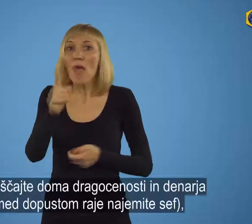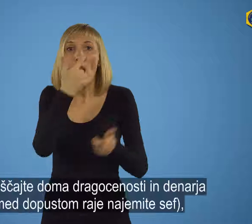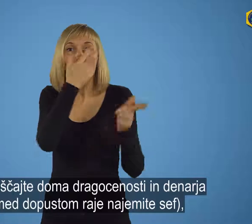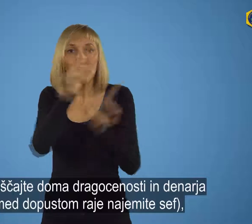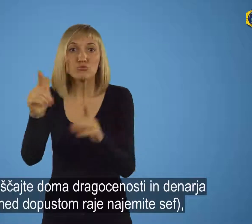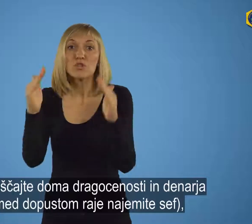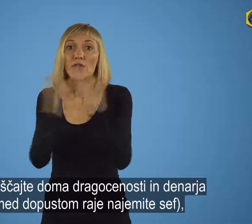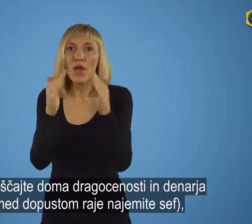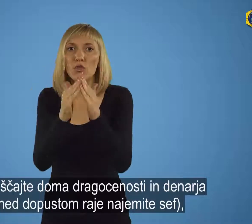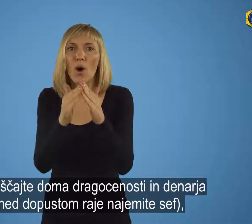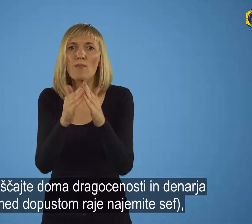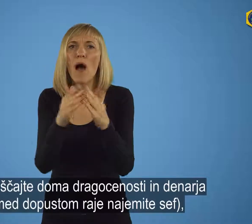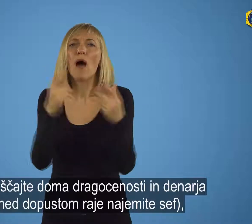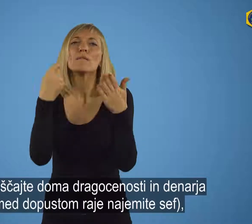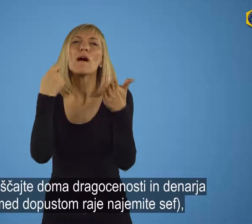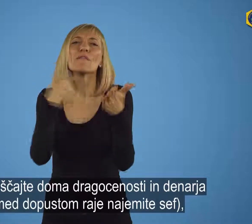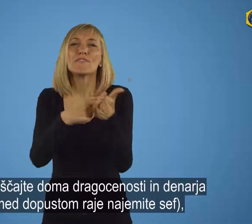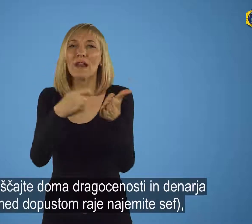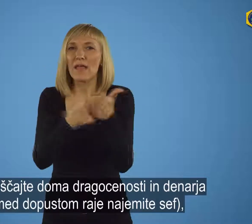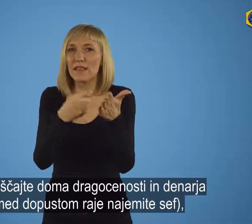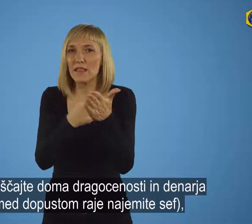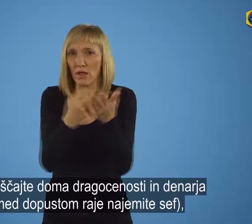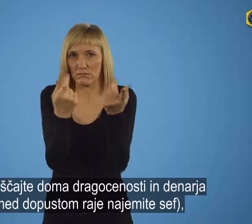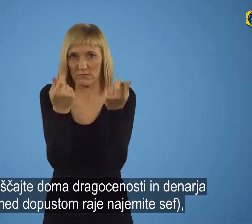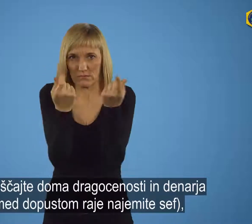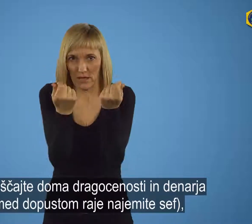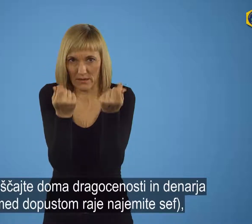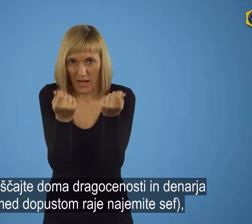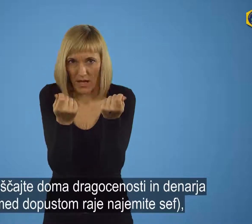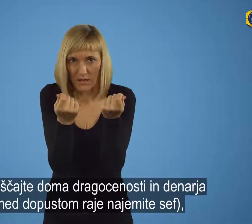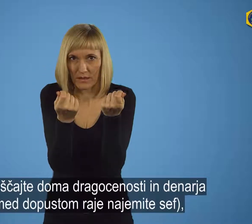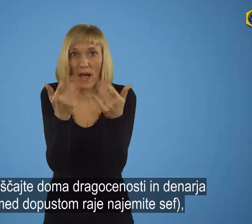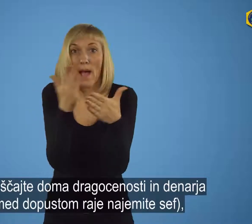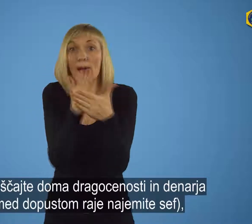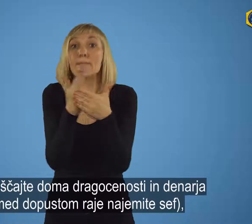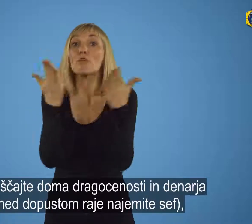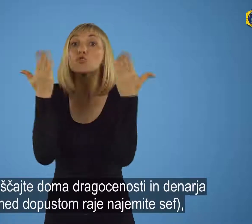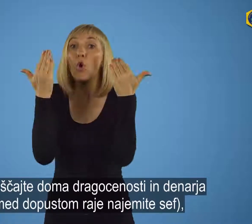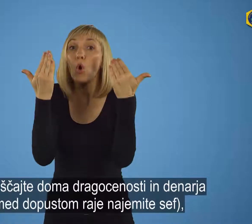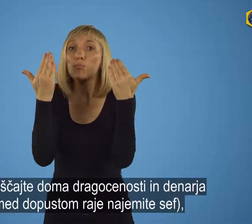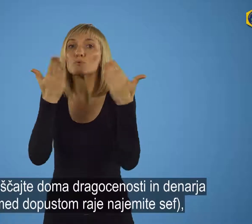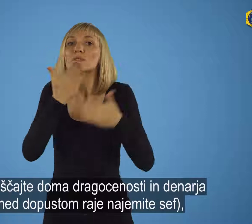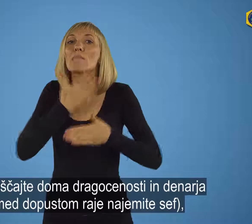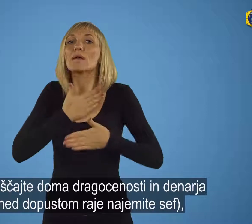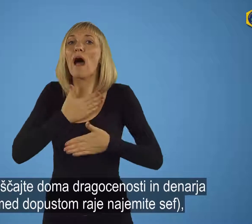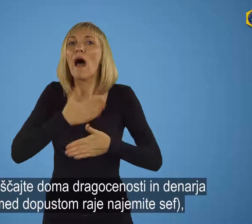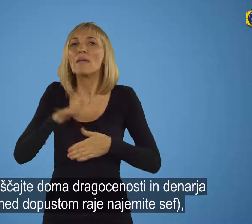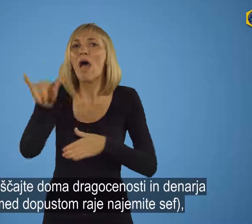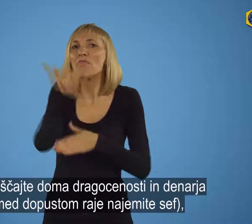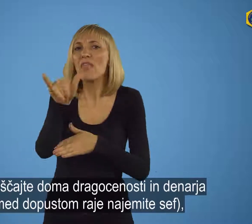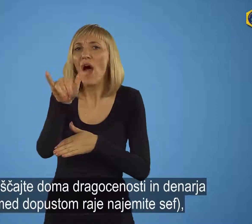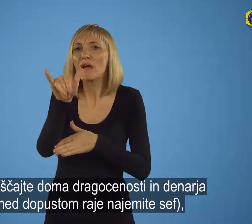Ne puščajte doma dragocenosti in denarja, med dopustom raje najemite sef.